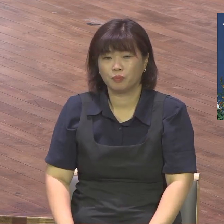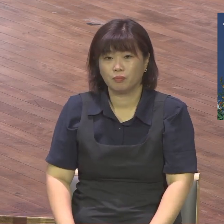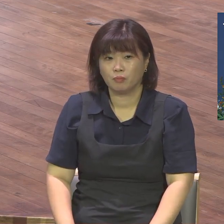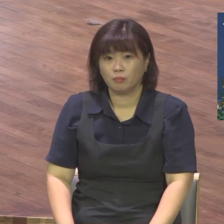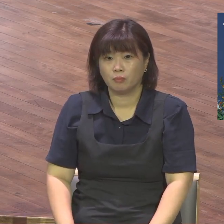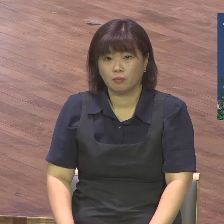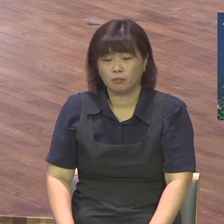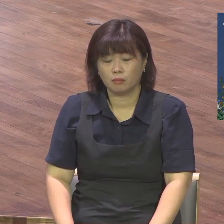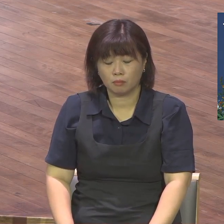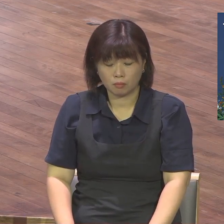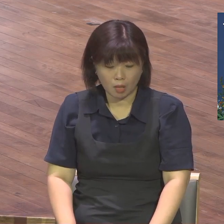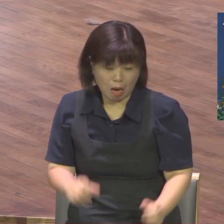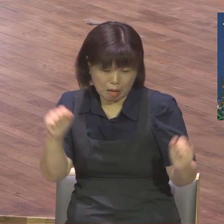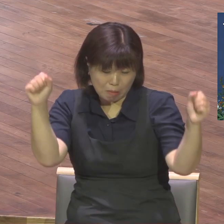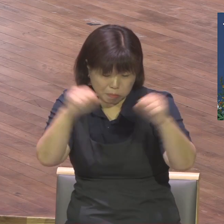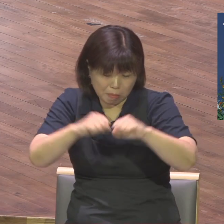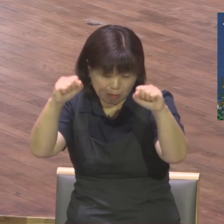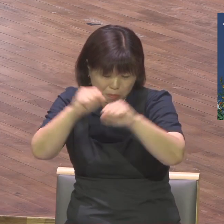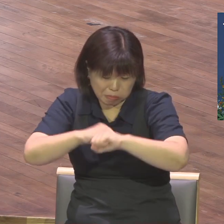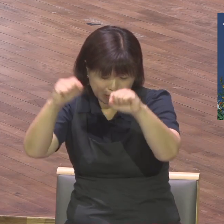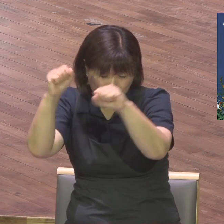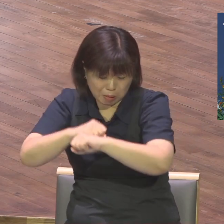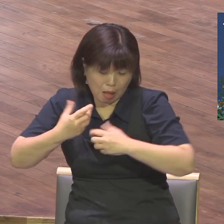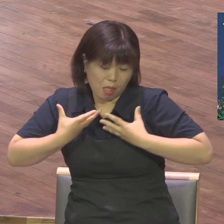소망적인 메시지가 이 속에 담겨져